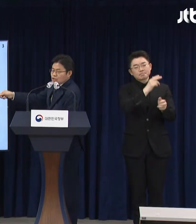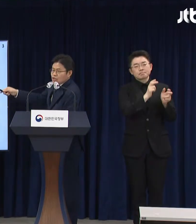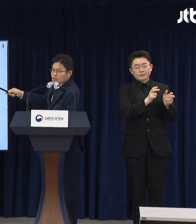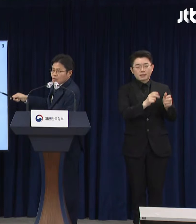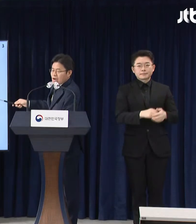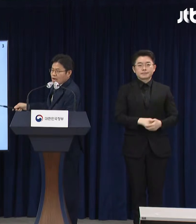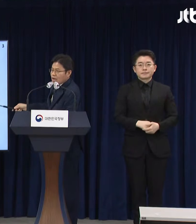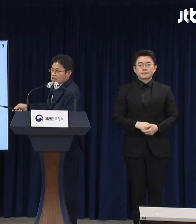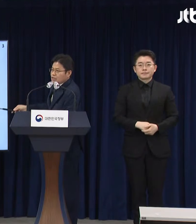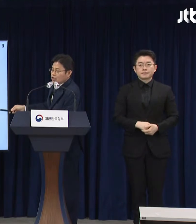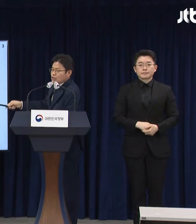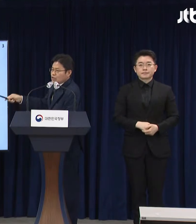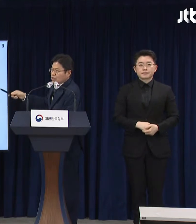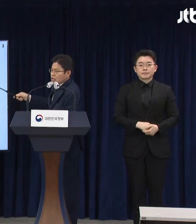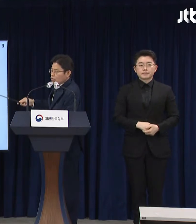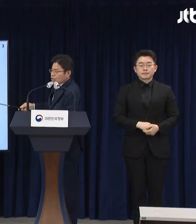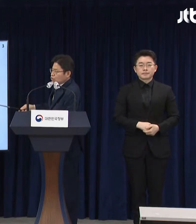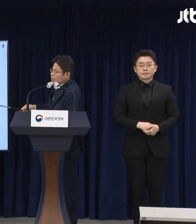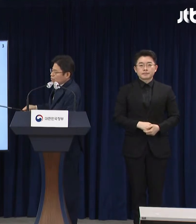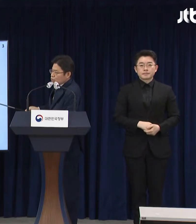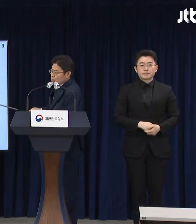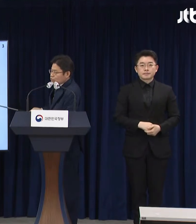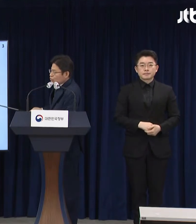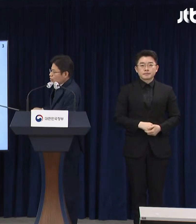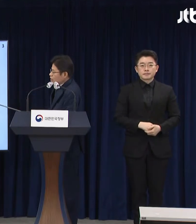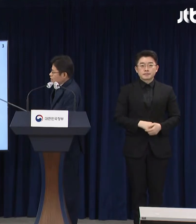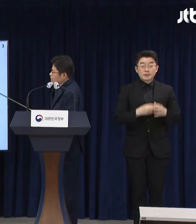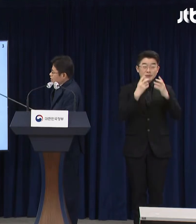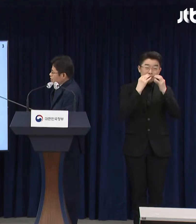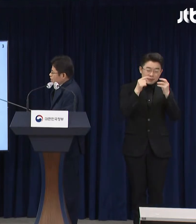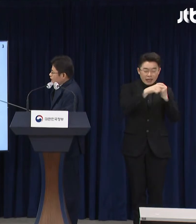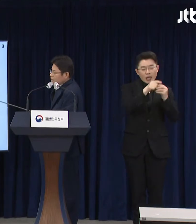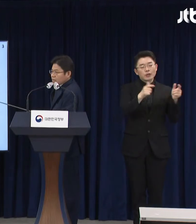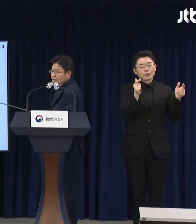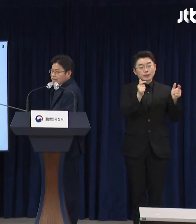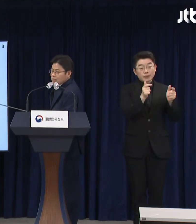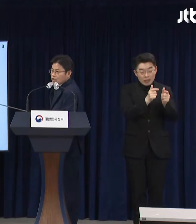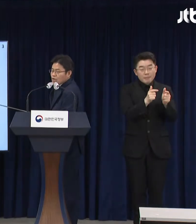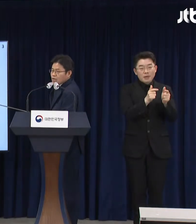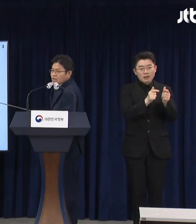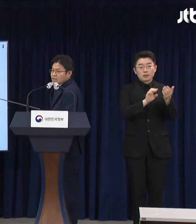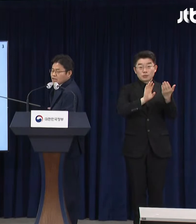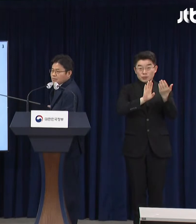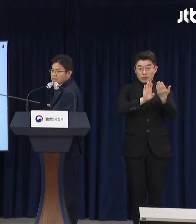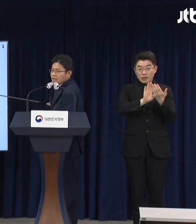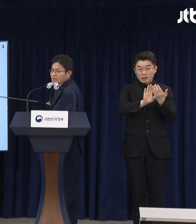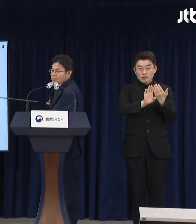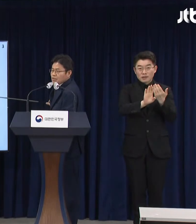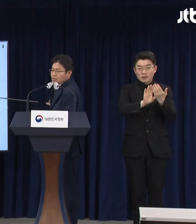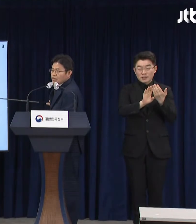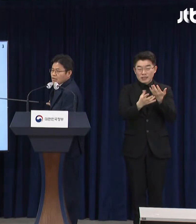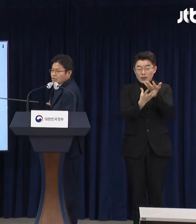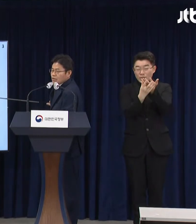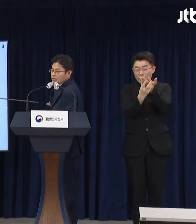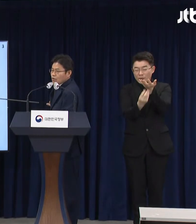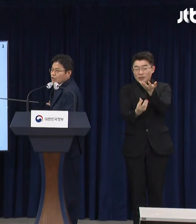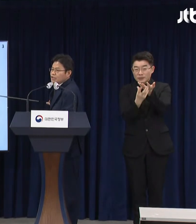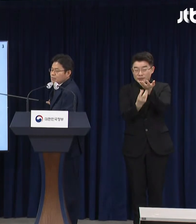이 전처리 설비와 전처리를 거치고 난 오염수를 각 단계별